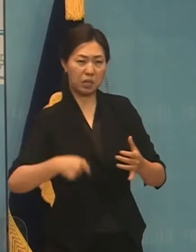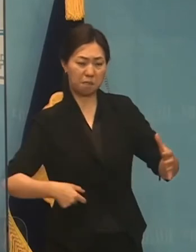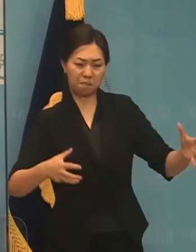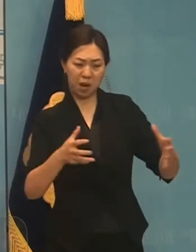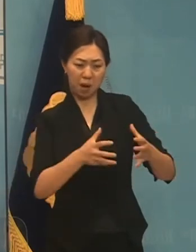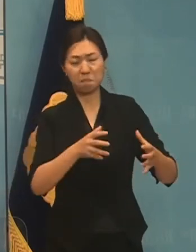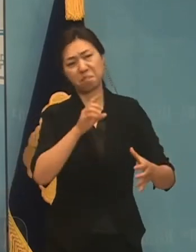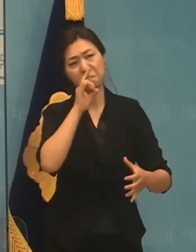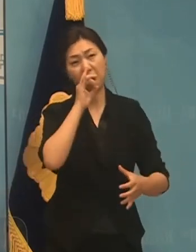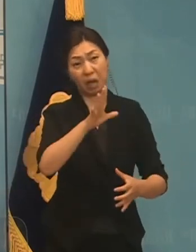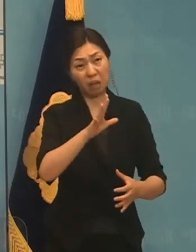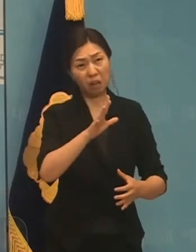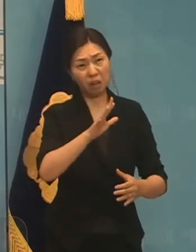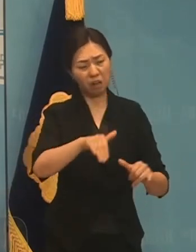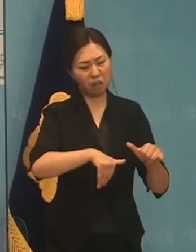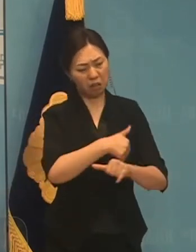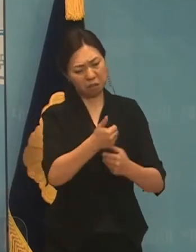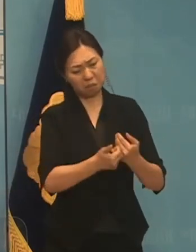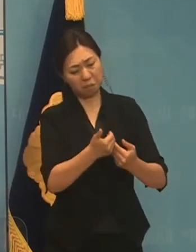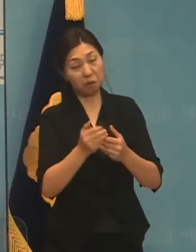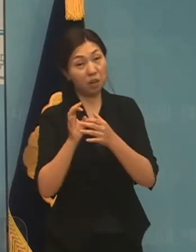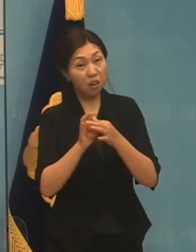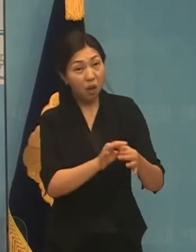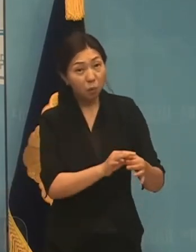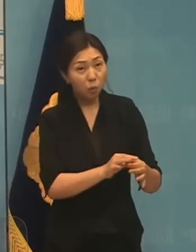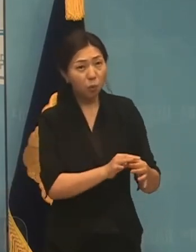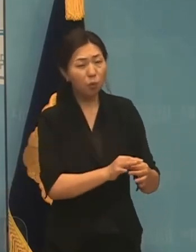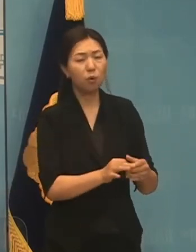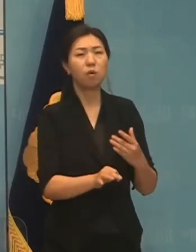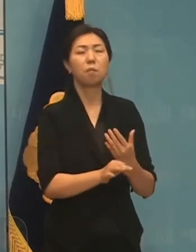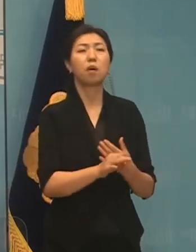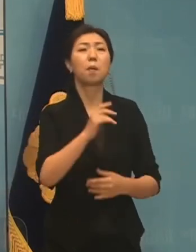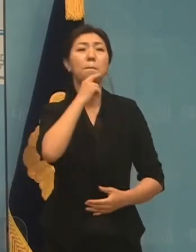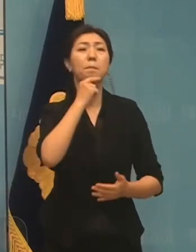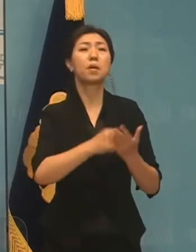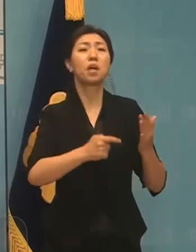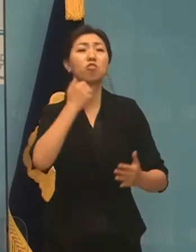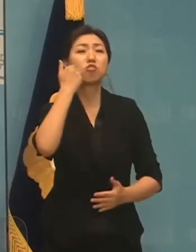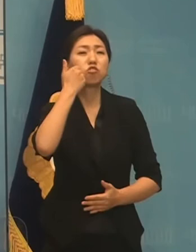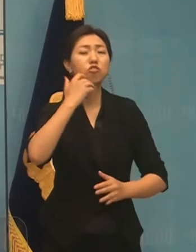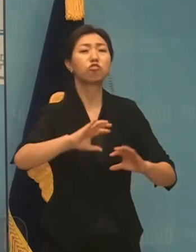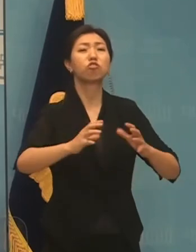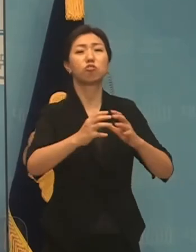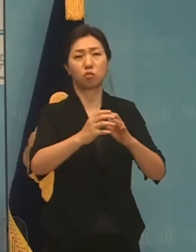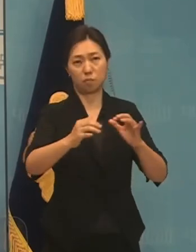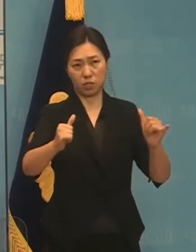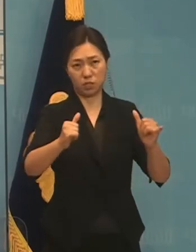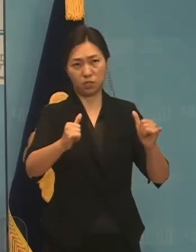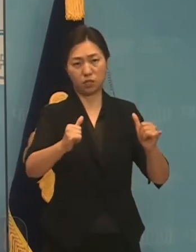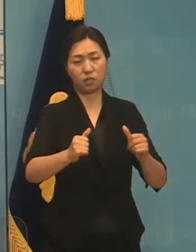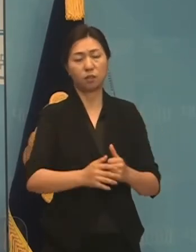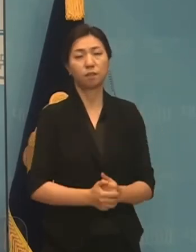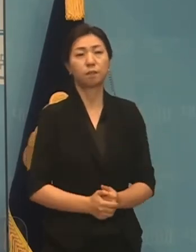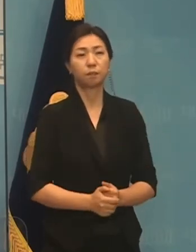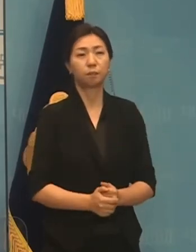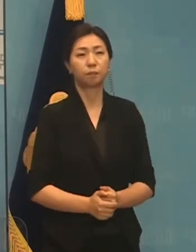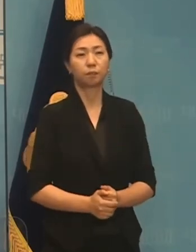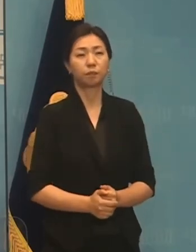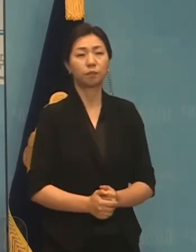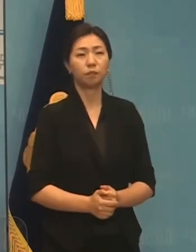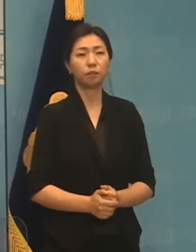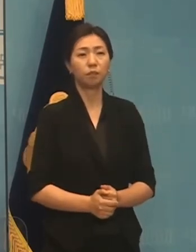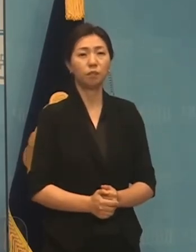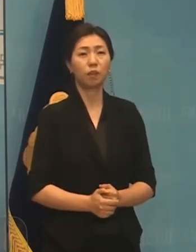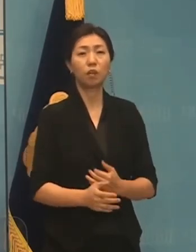상황이 계속된다면 그 피해는 오롯이 국민들한테 돌아갈 것이고 우리는